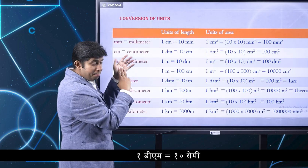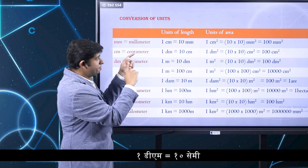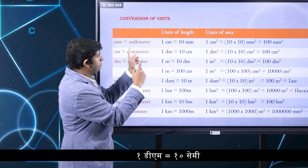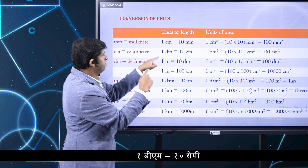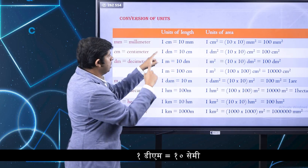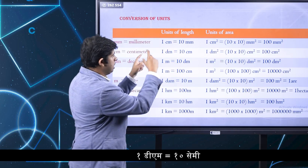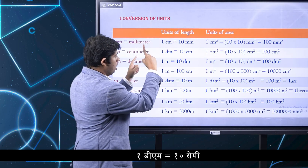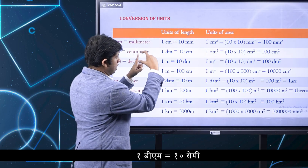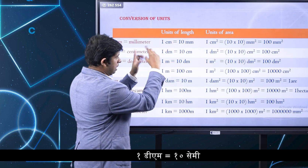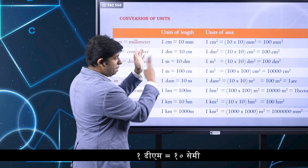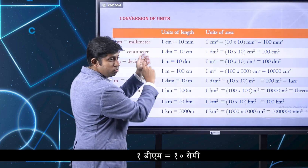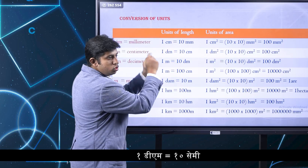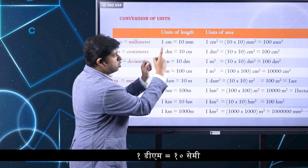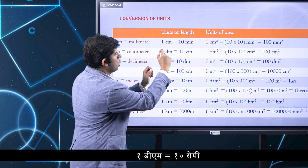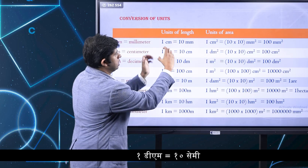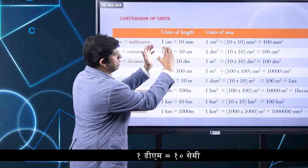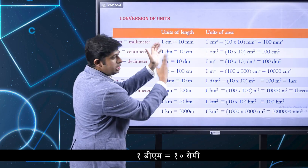1 डीएम 10 सेमी,